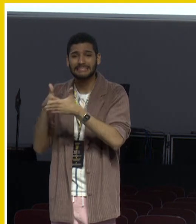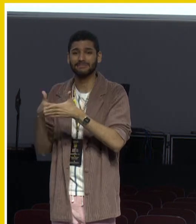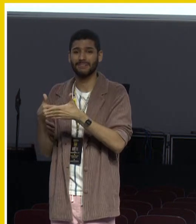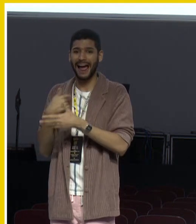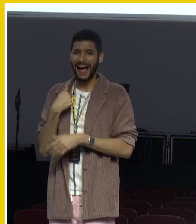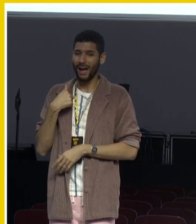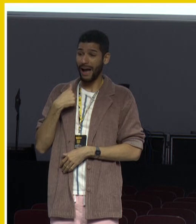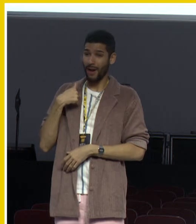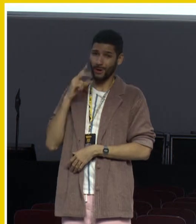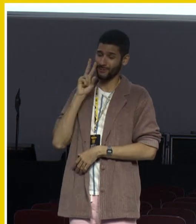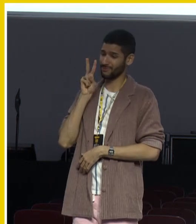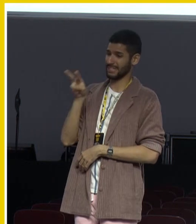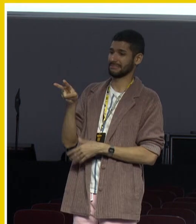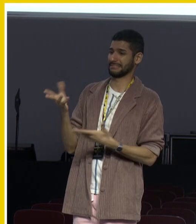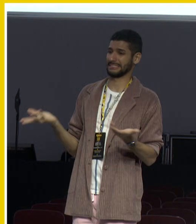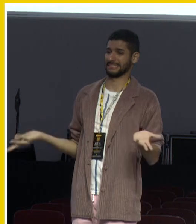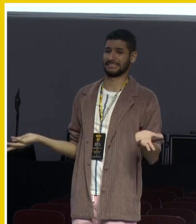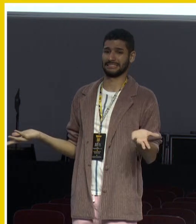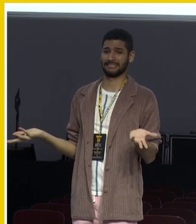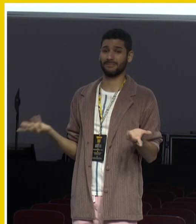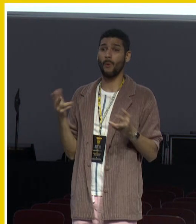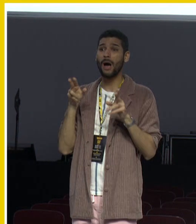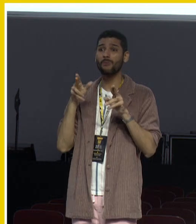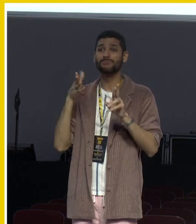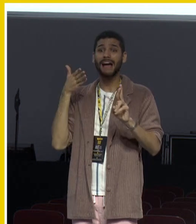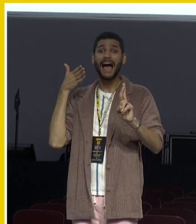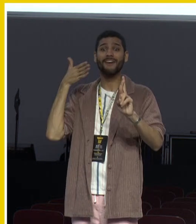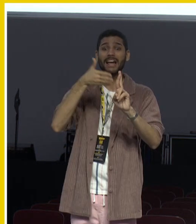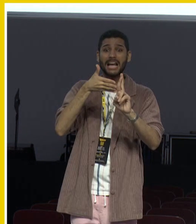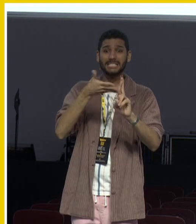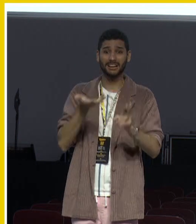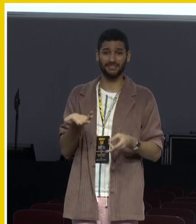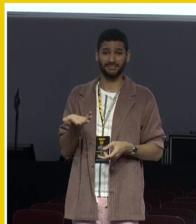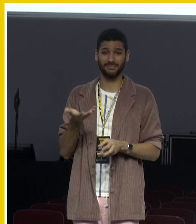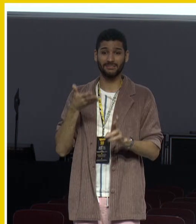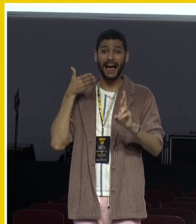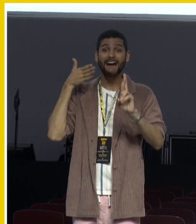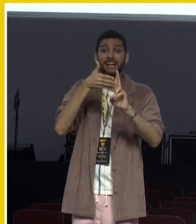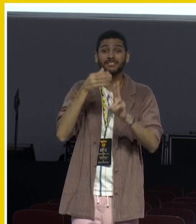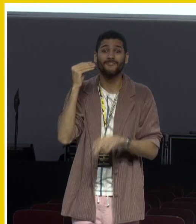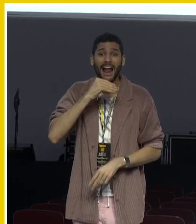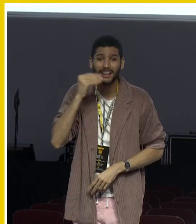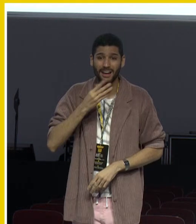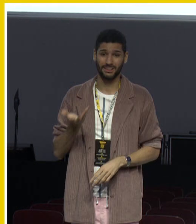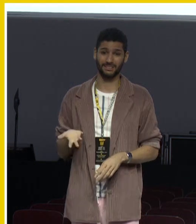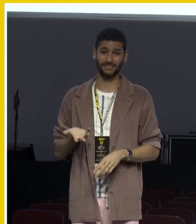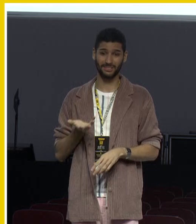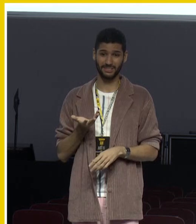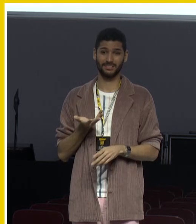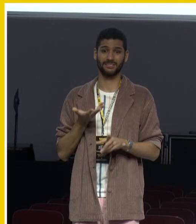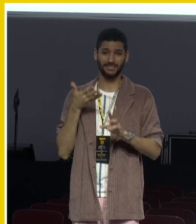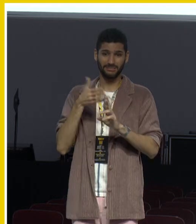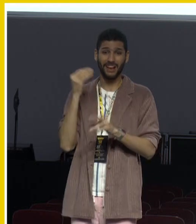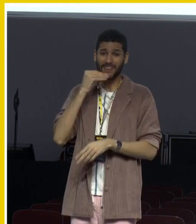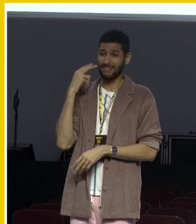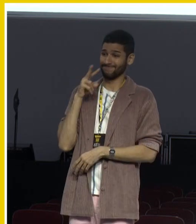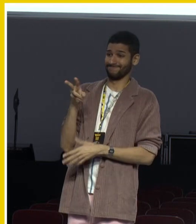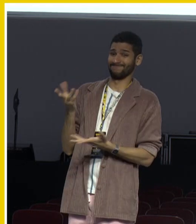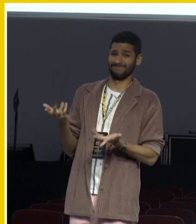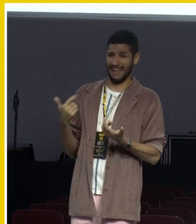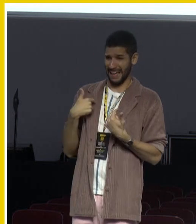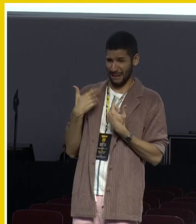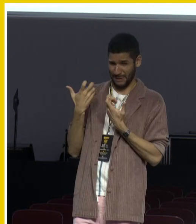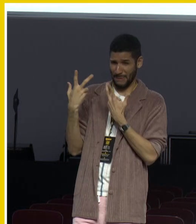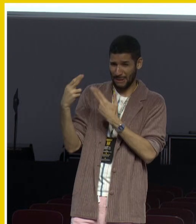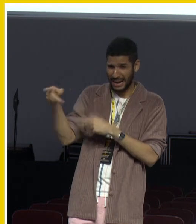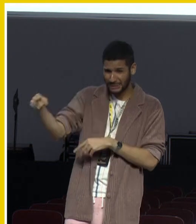informações não tinha muitos recursos e aí eu precisava de uma referência lá nesse